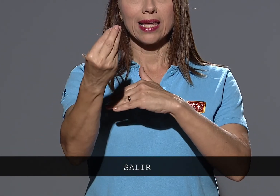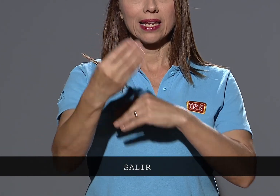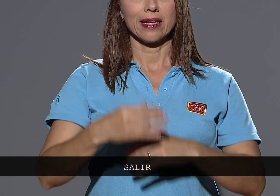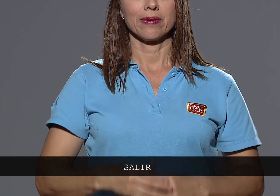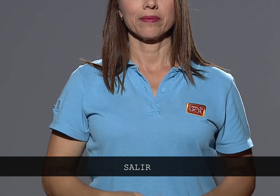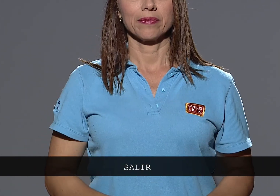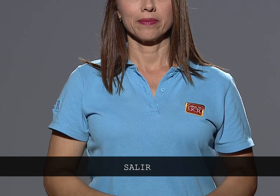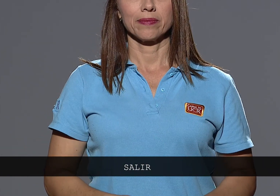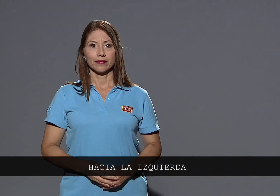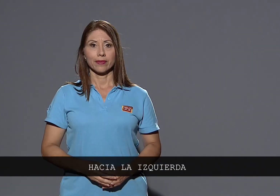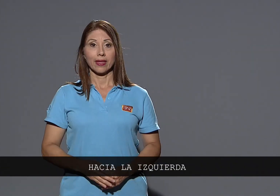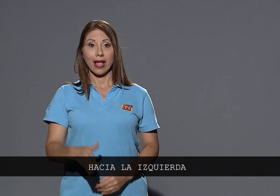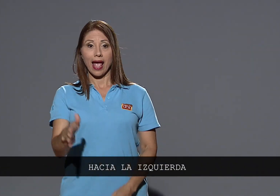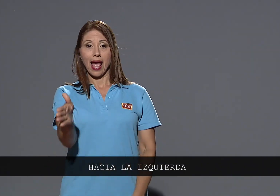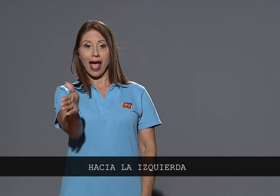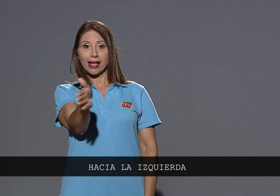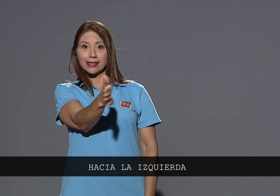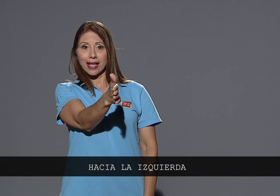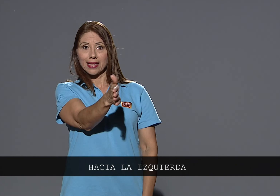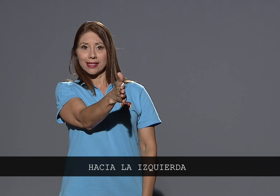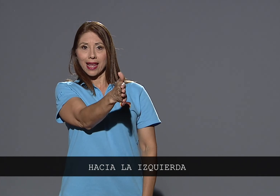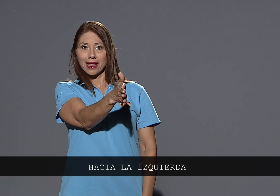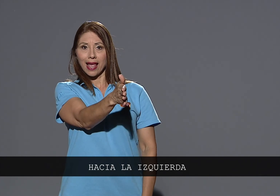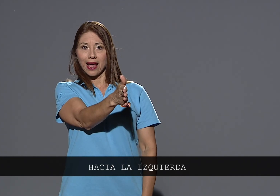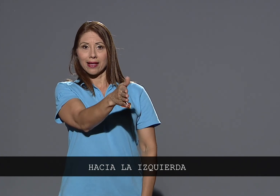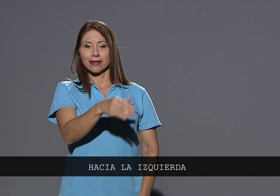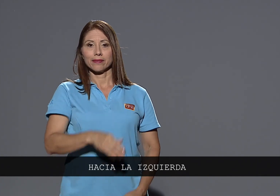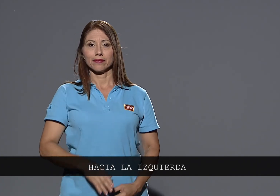salir. Hacia la izquierda,